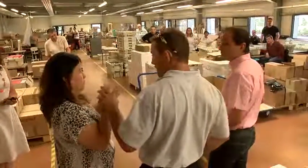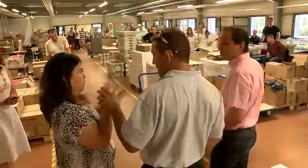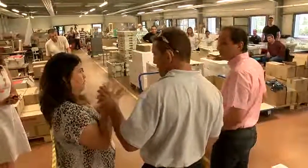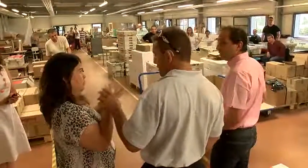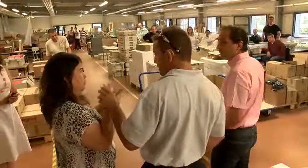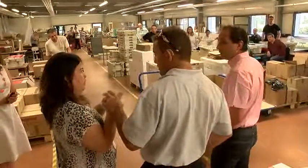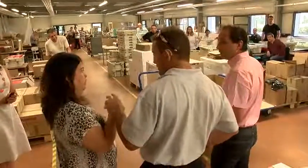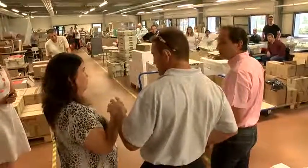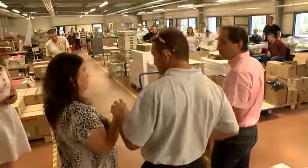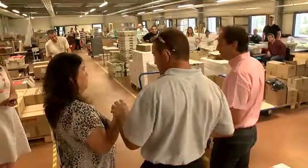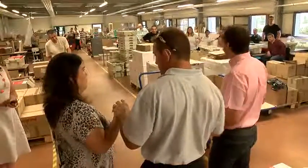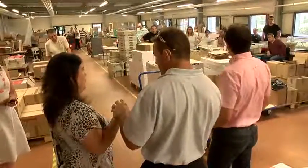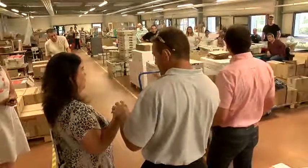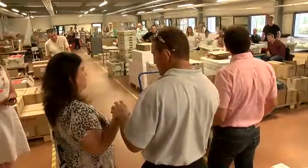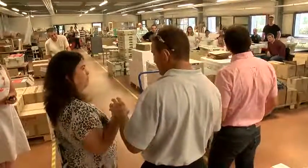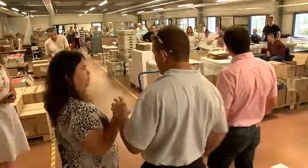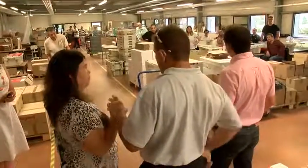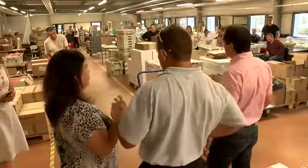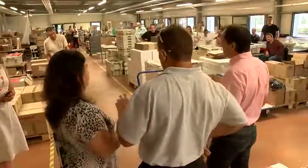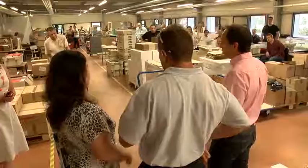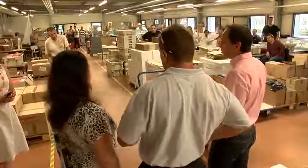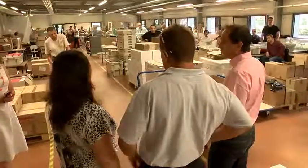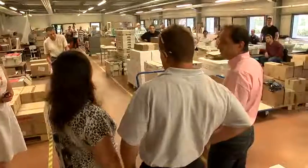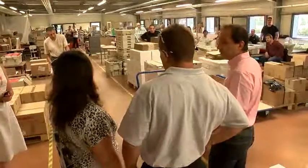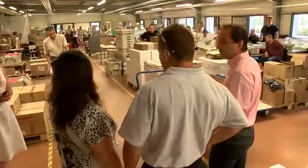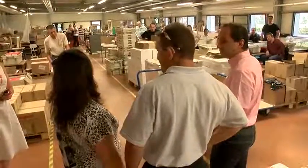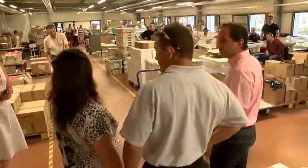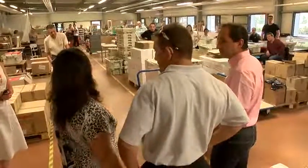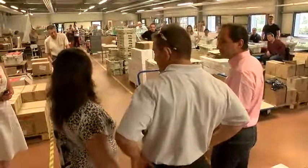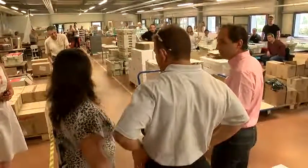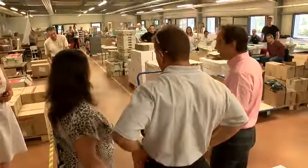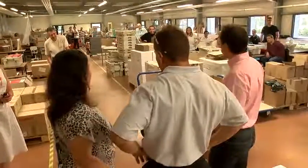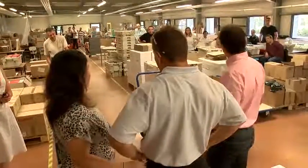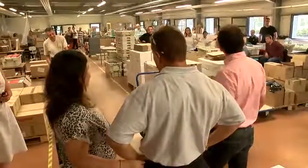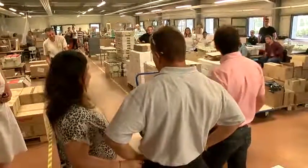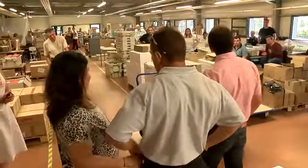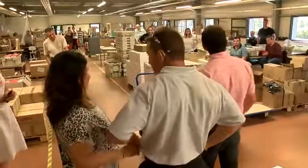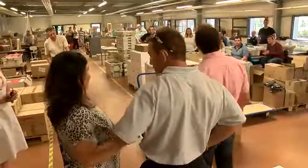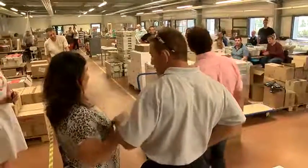champion olympique. Champion olympique à Rio. Donc il va participer aux Jeux olympiques de Rio. Voilà. Bonne